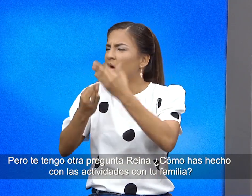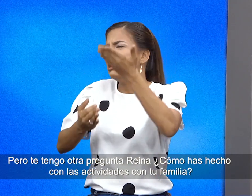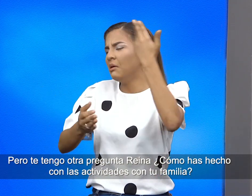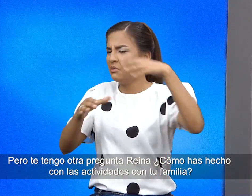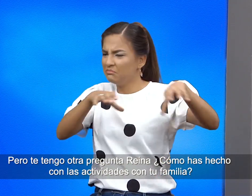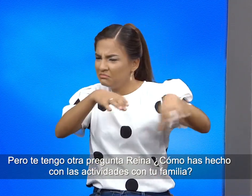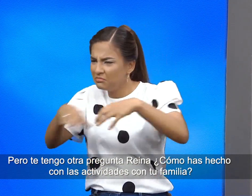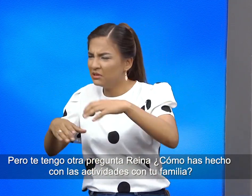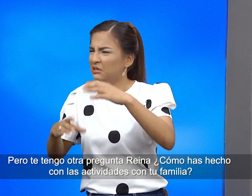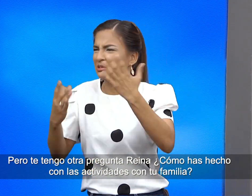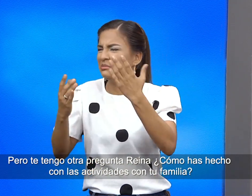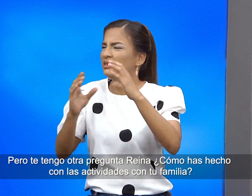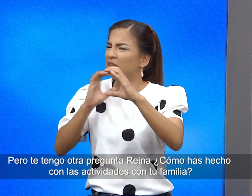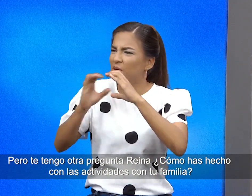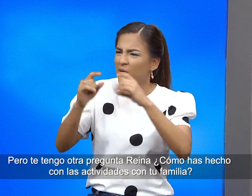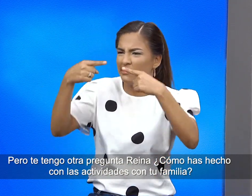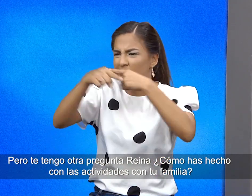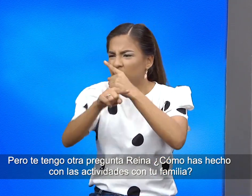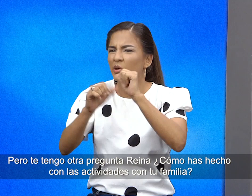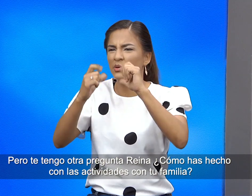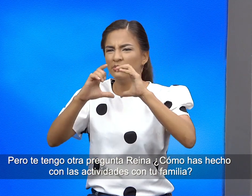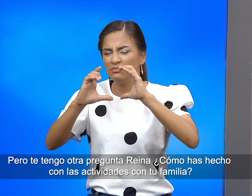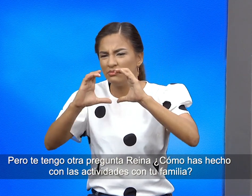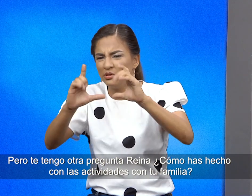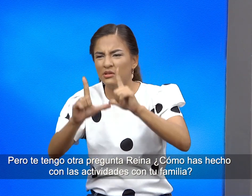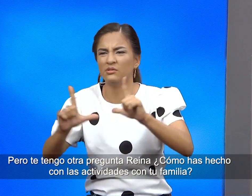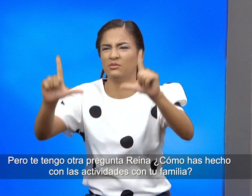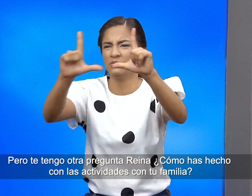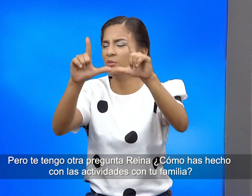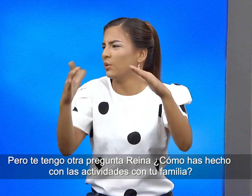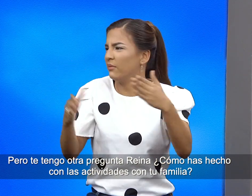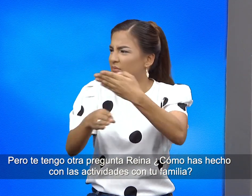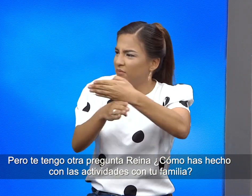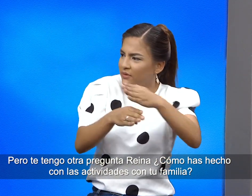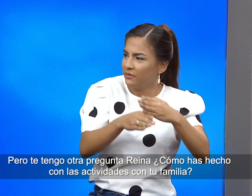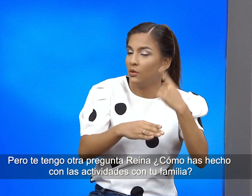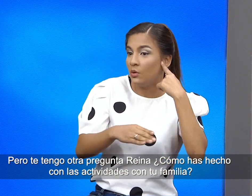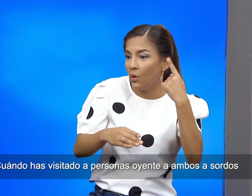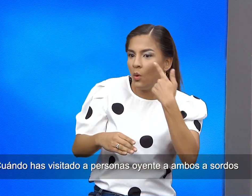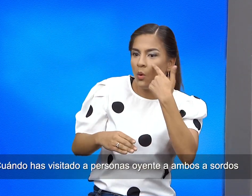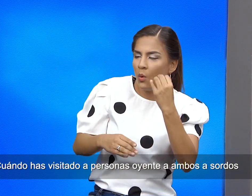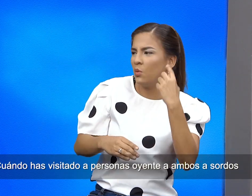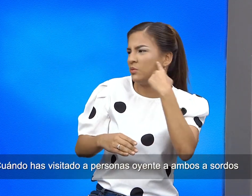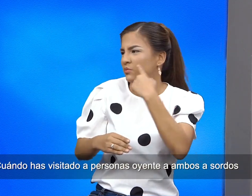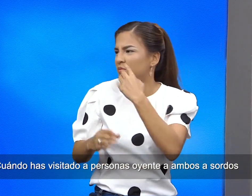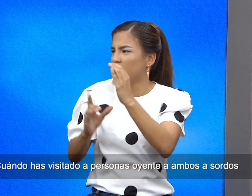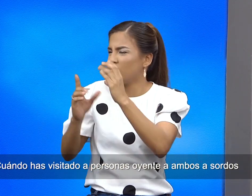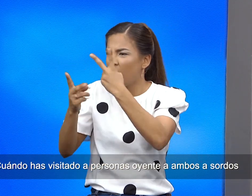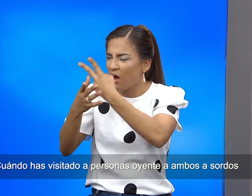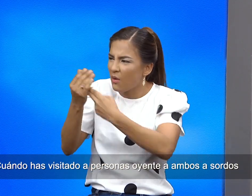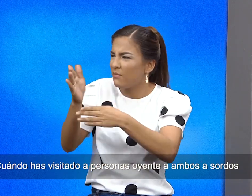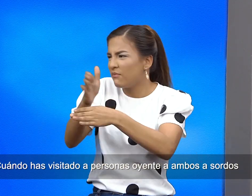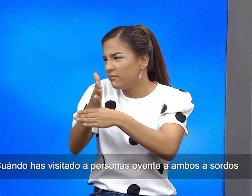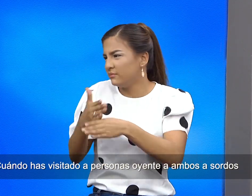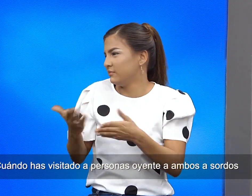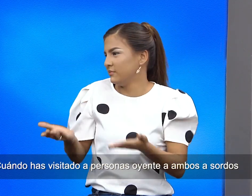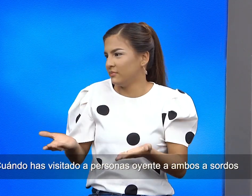Reina. ¿Cómo has hecho pues con las actividades con tu familia, cuando has visitado a personas oyentes, a